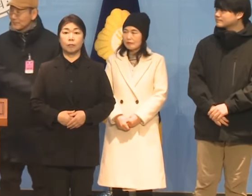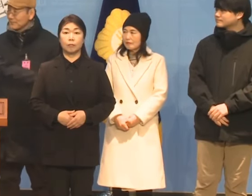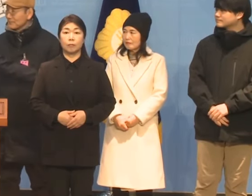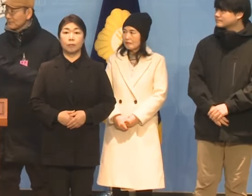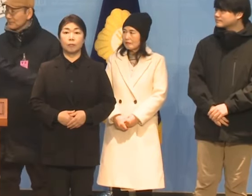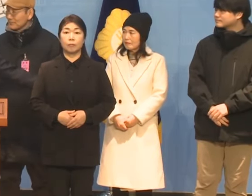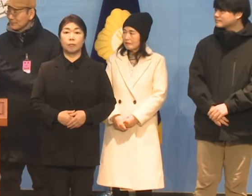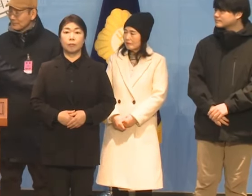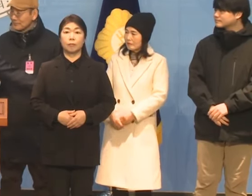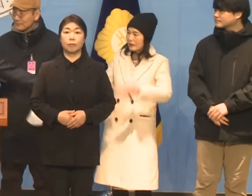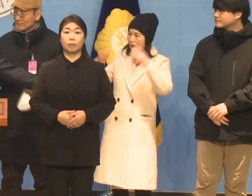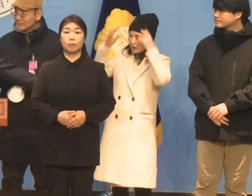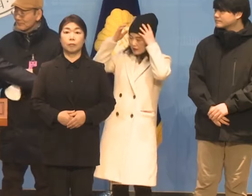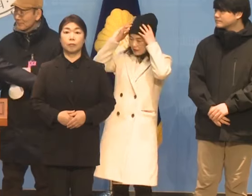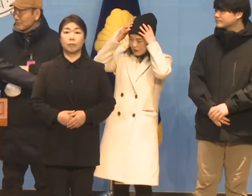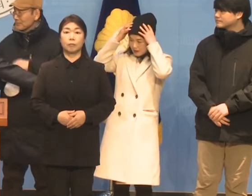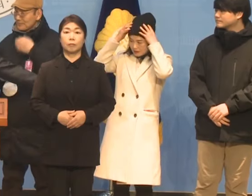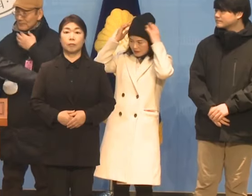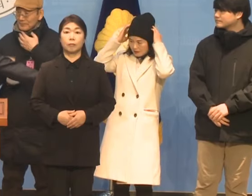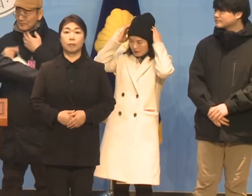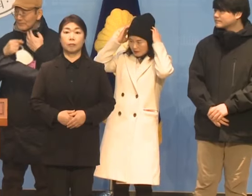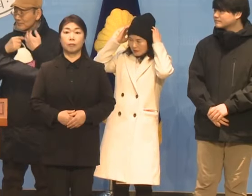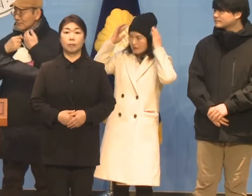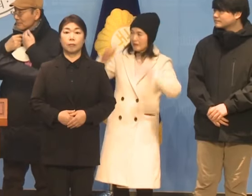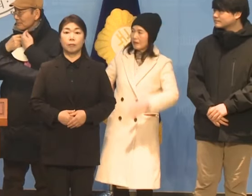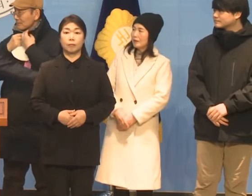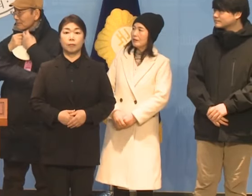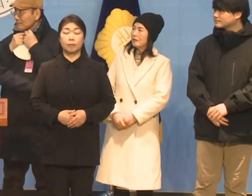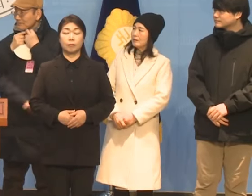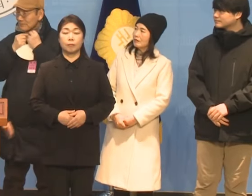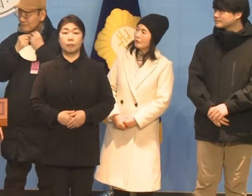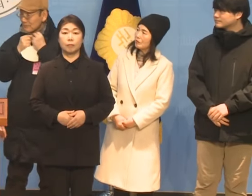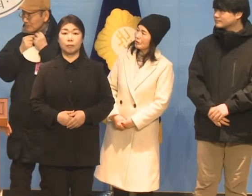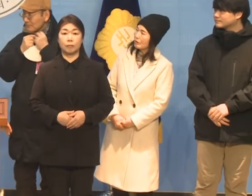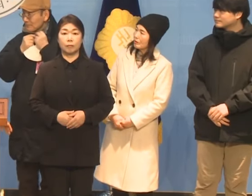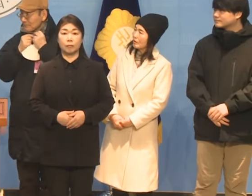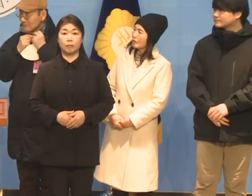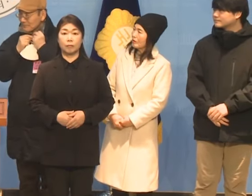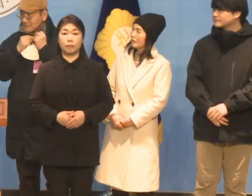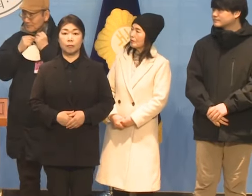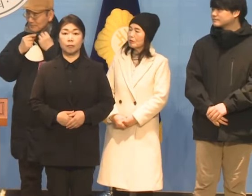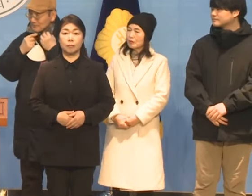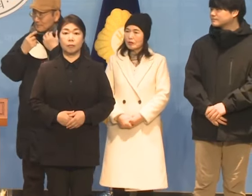이쪽으로 한 분 더 오셔야 되겠네. 이쪽으로 한 분 더.